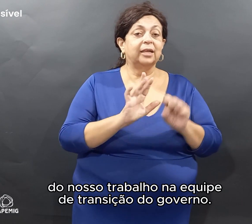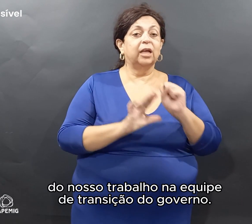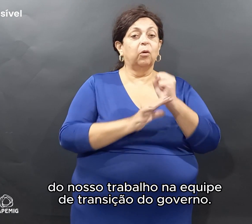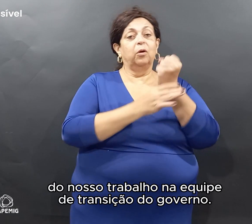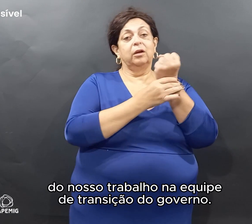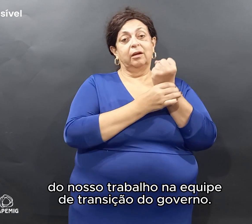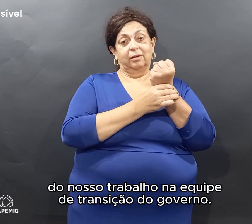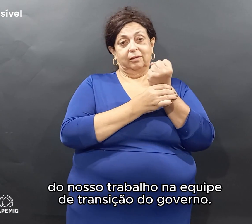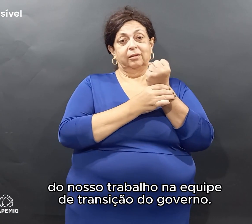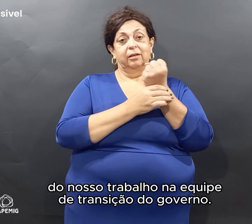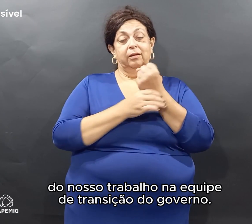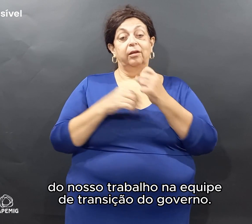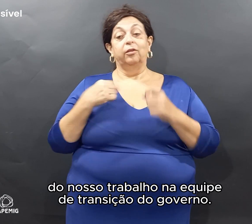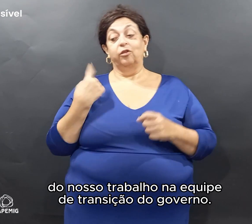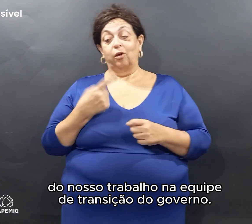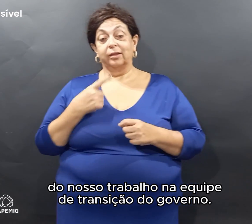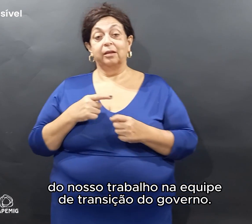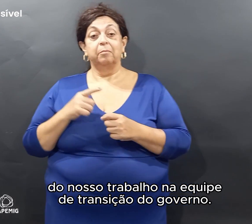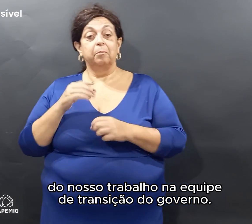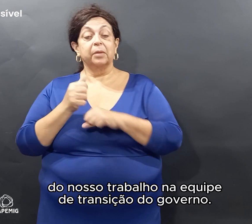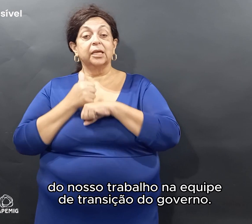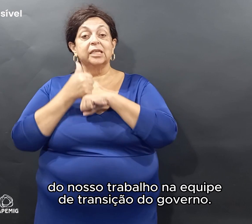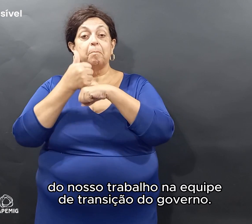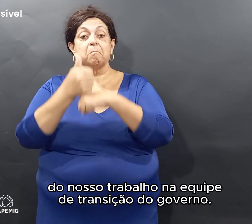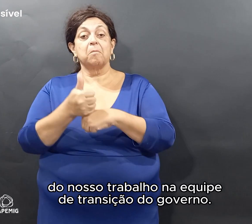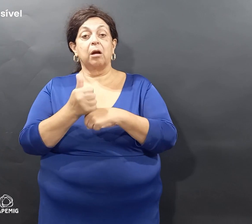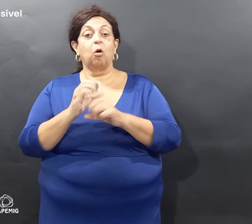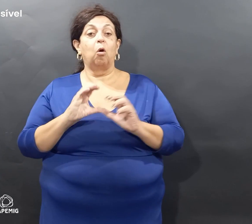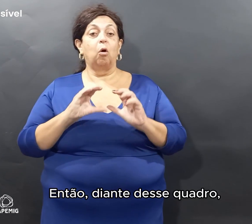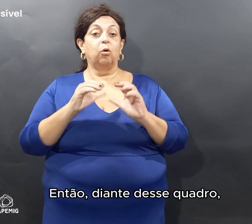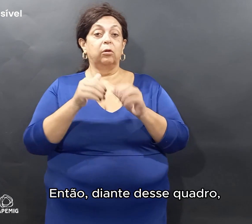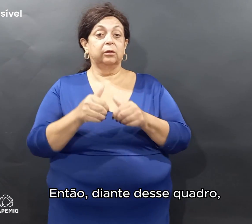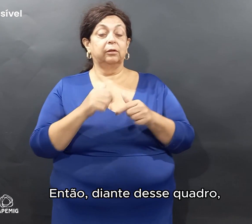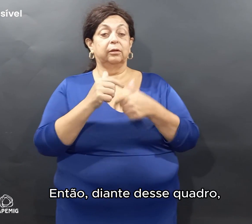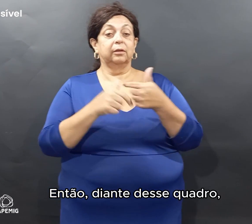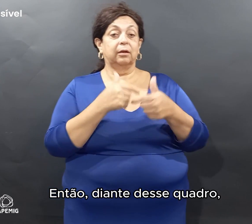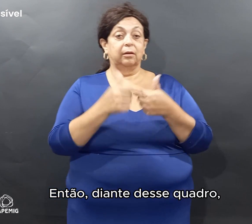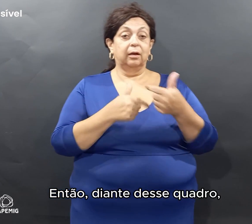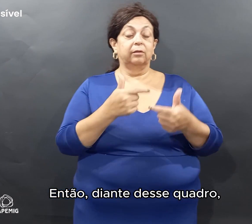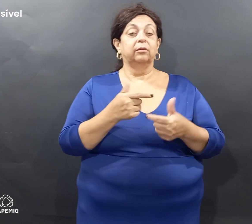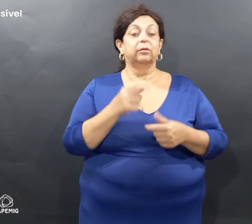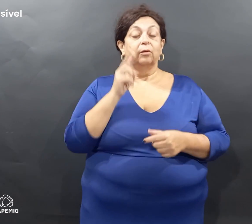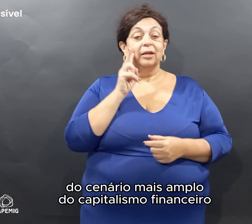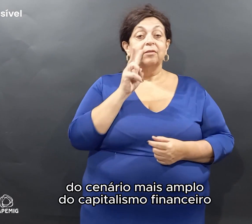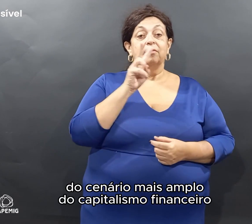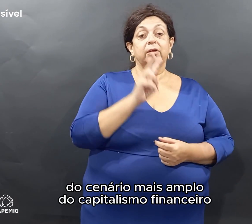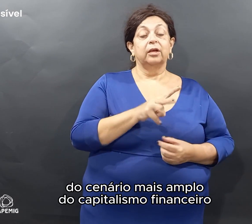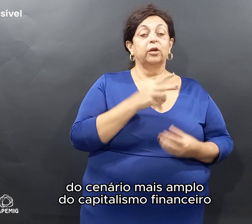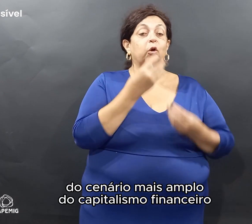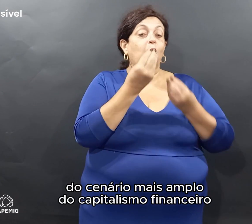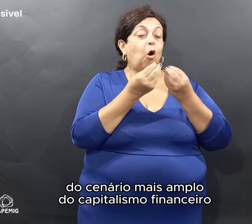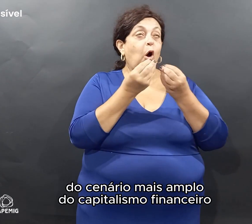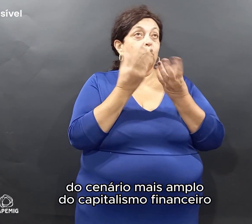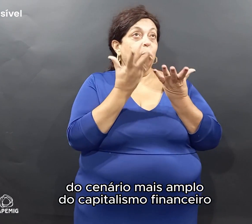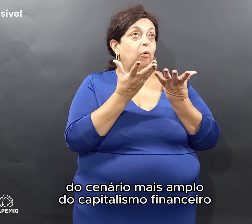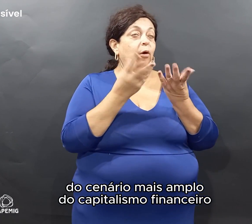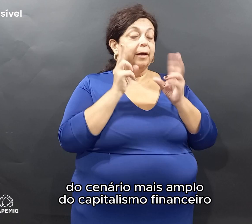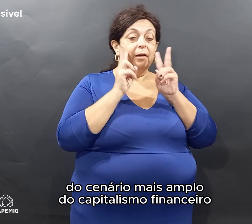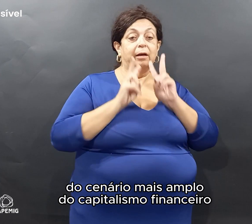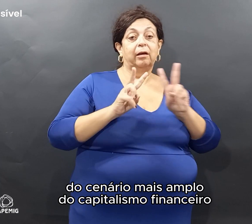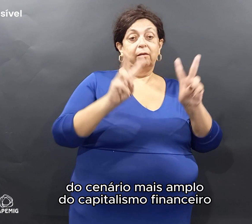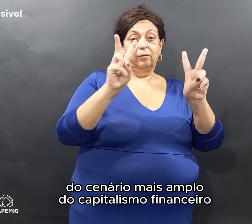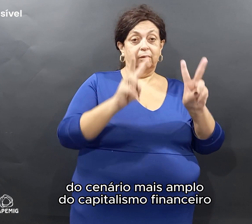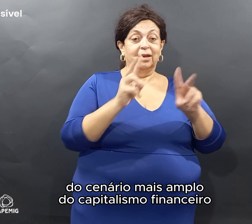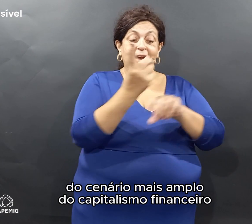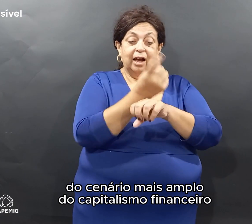nosso trabalho na equipe de transição do governo, né? Então, diante desse quadro do cenário mais amplo